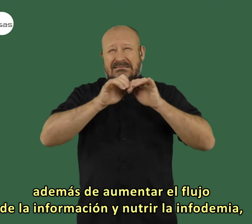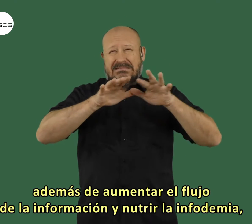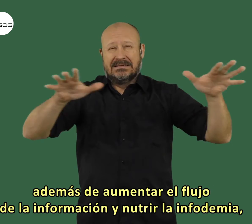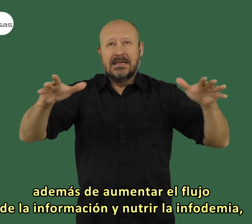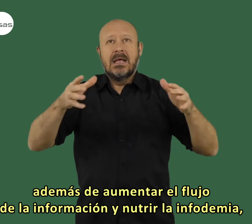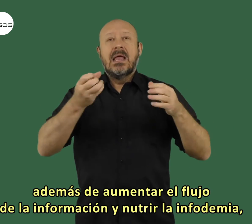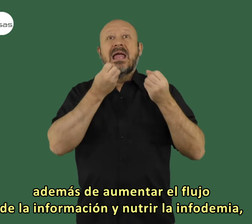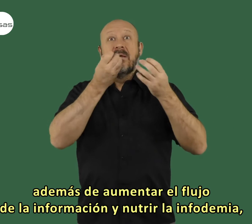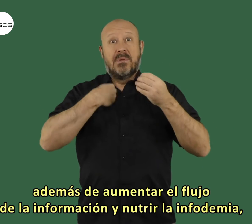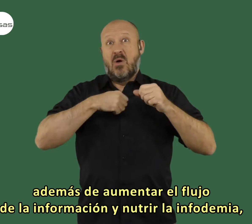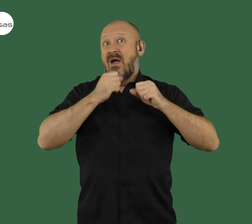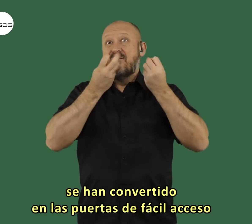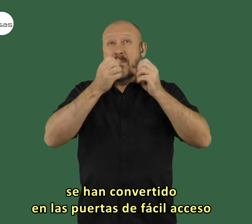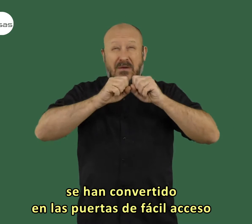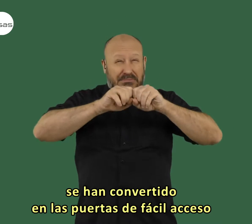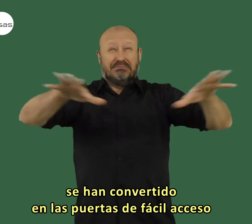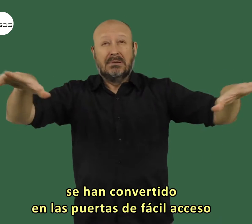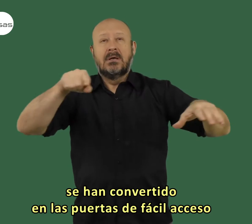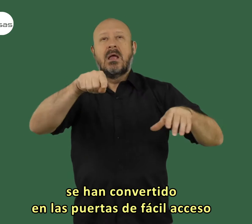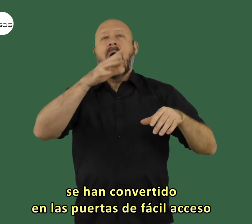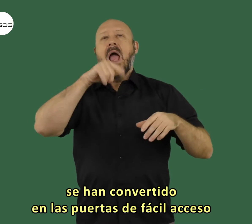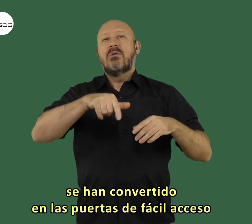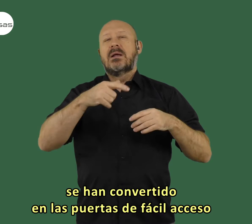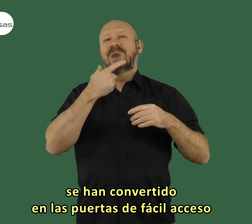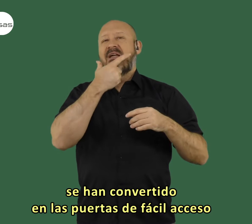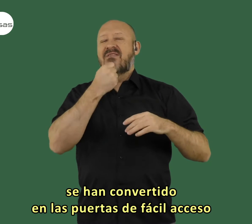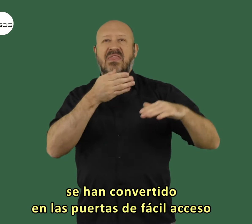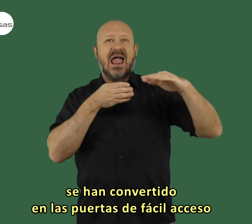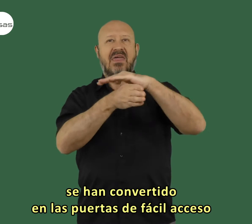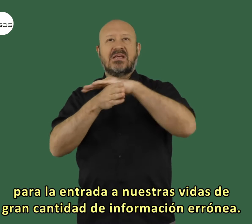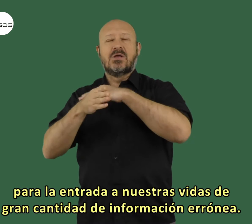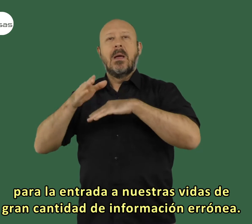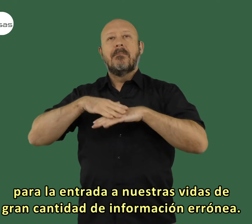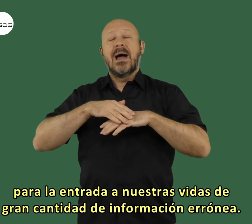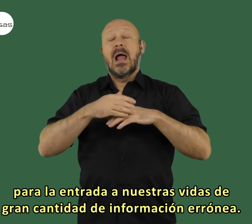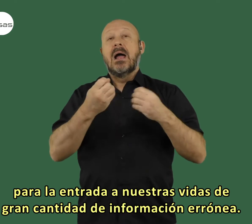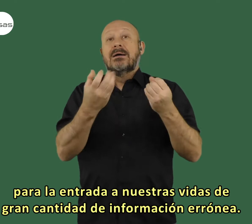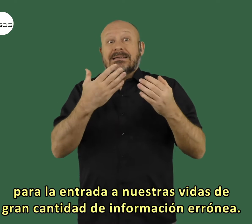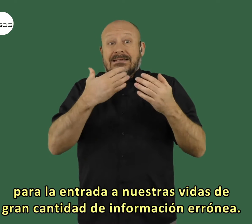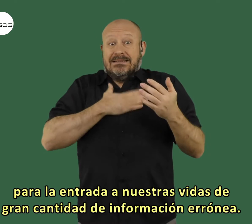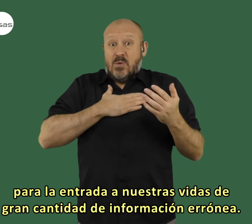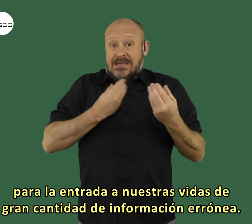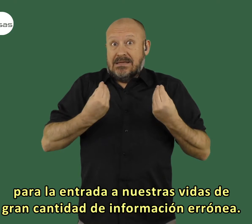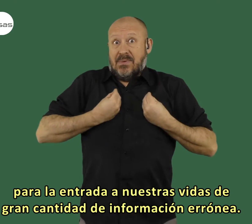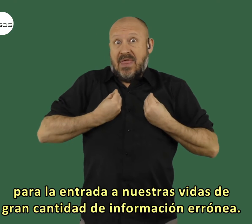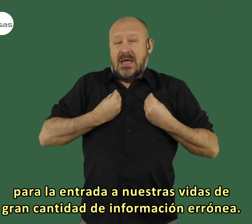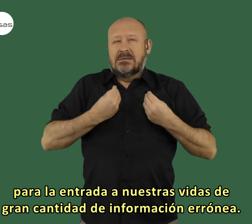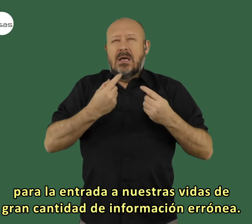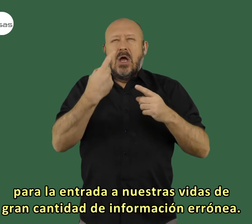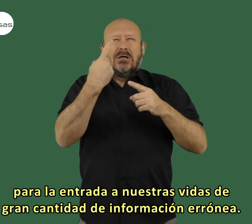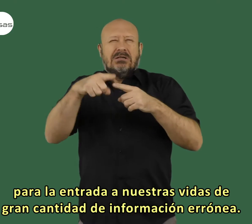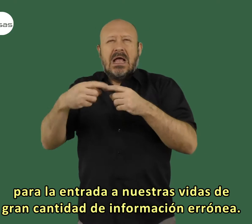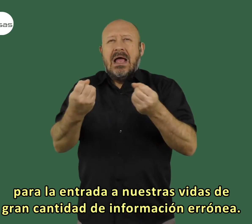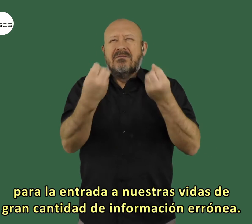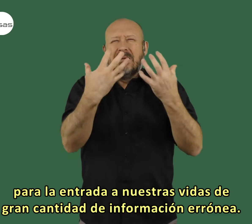de la información y nutrir la infodemia, se han convertido en las puertas de fácil acceso para la entrada a nuestras vidas